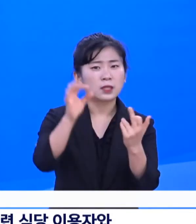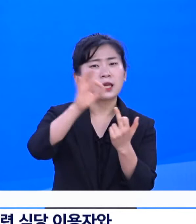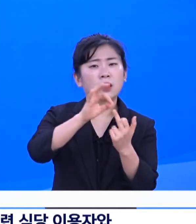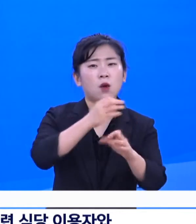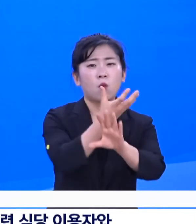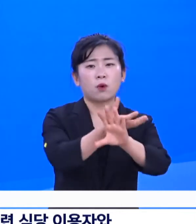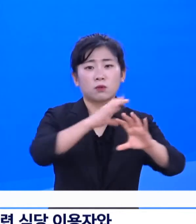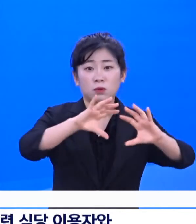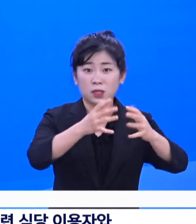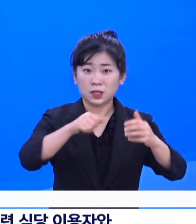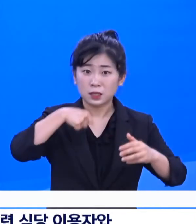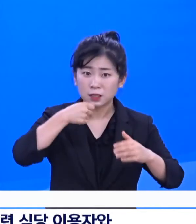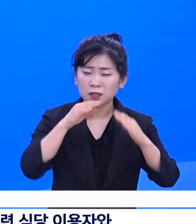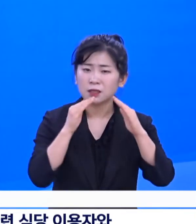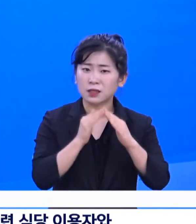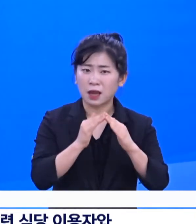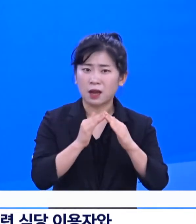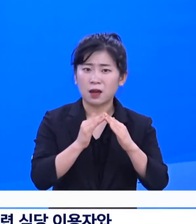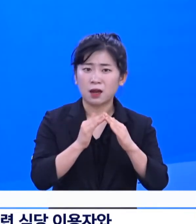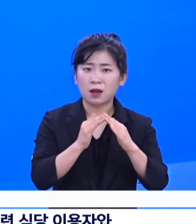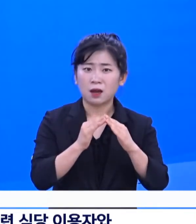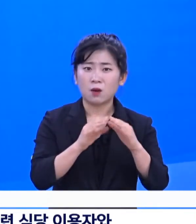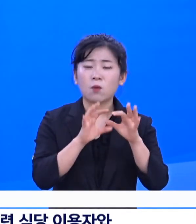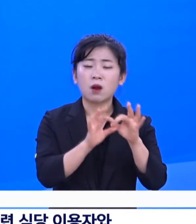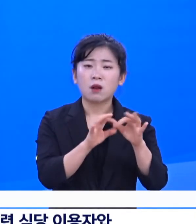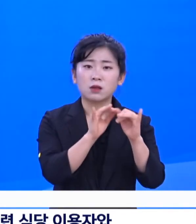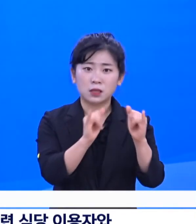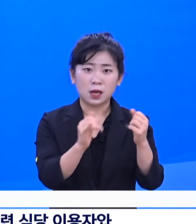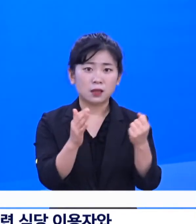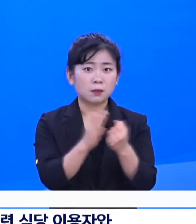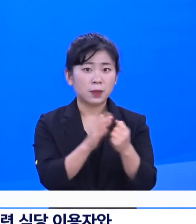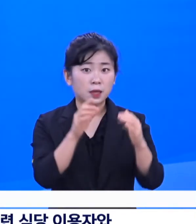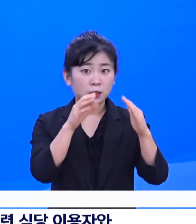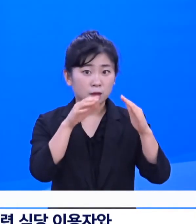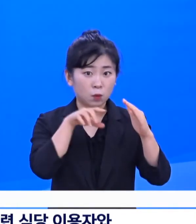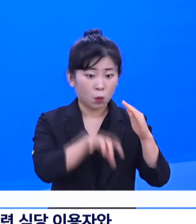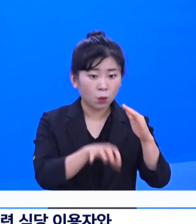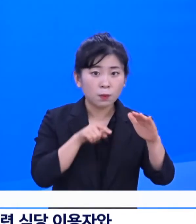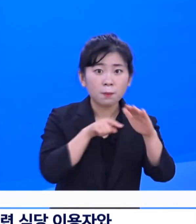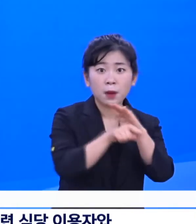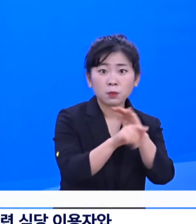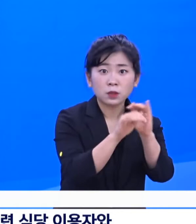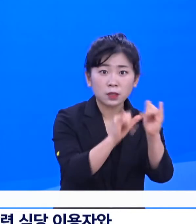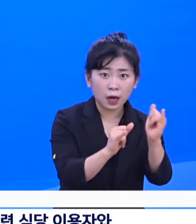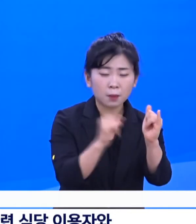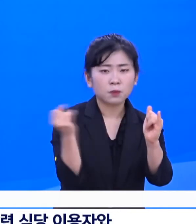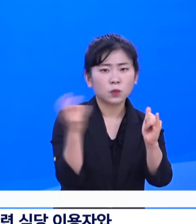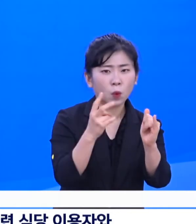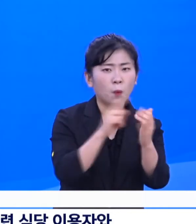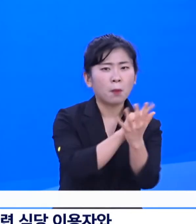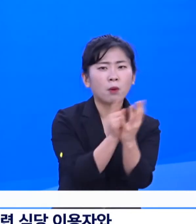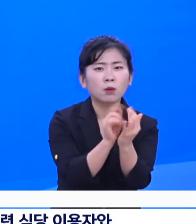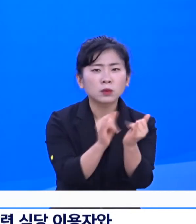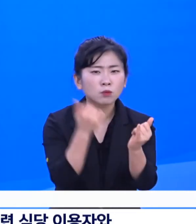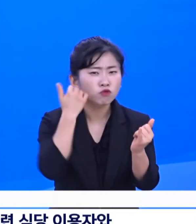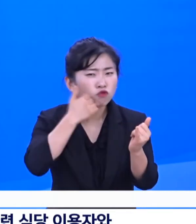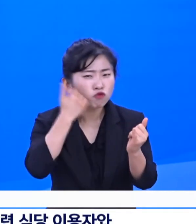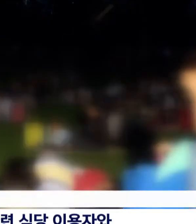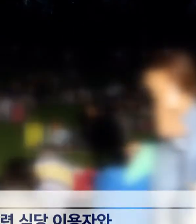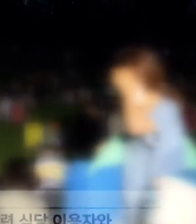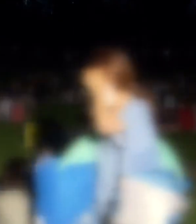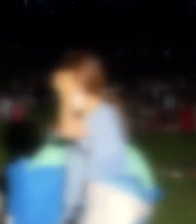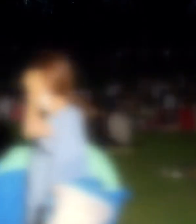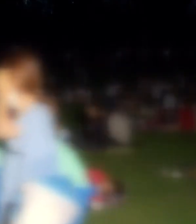확진자로 관련 식당 이용자와 접촉자, 외국인 선제 검사 과정에서 추가로